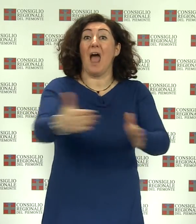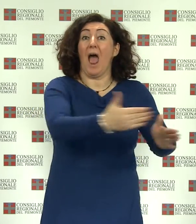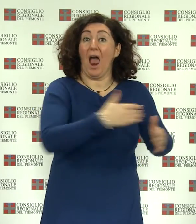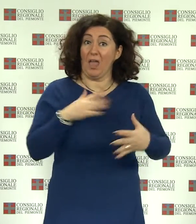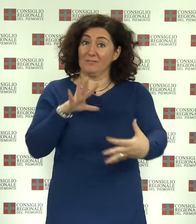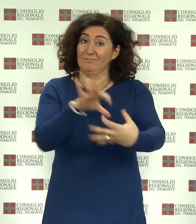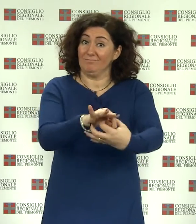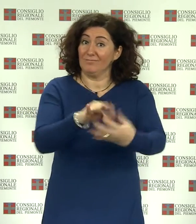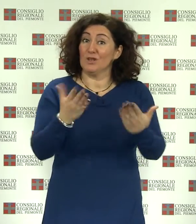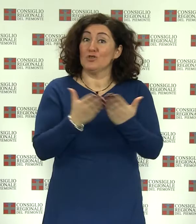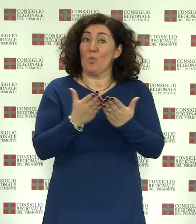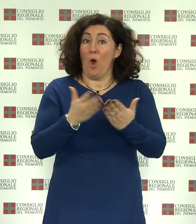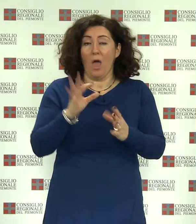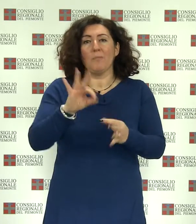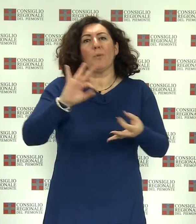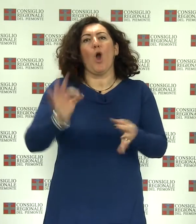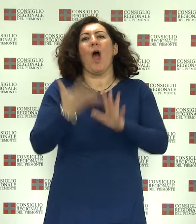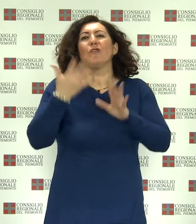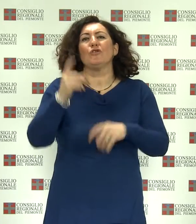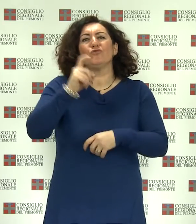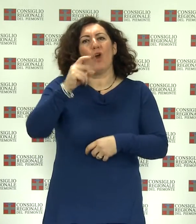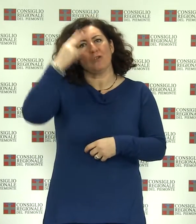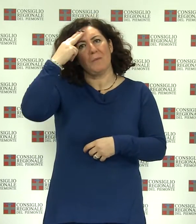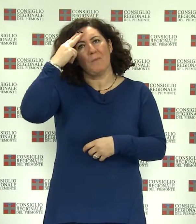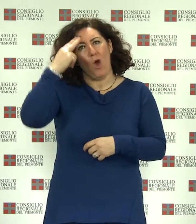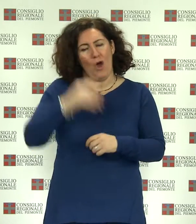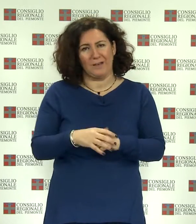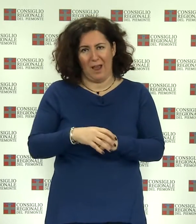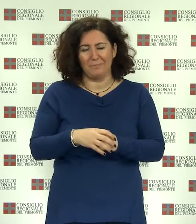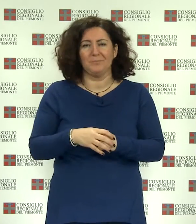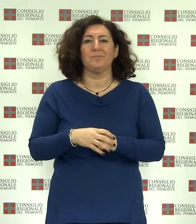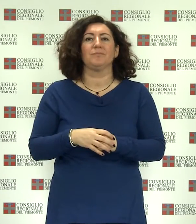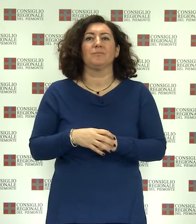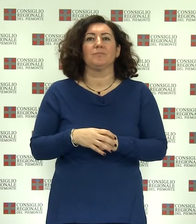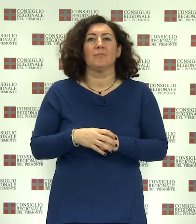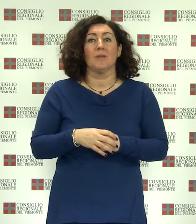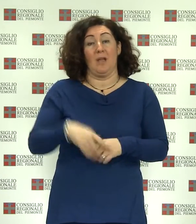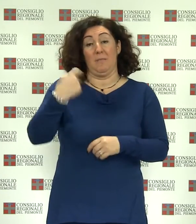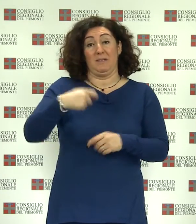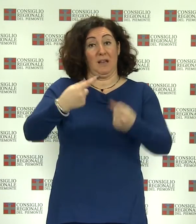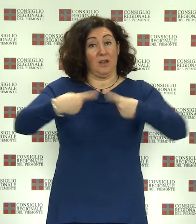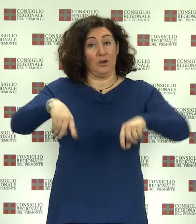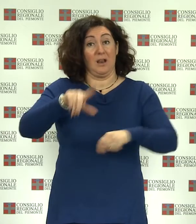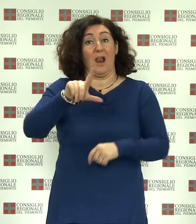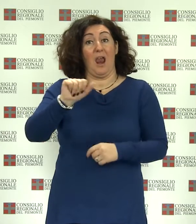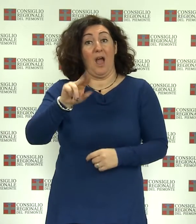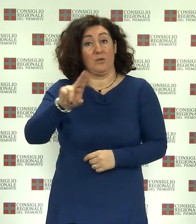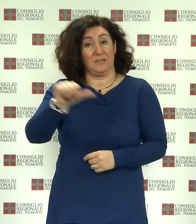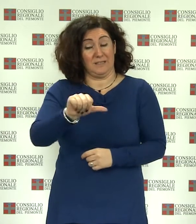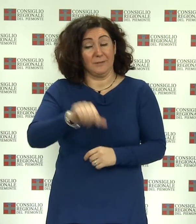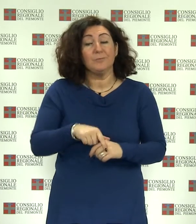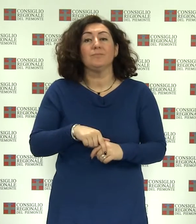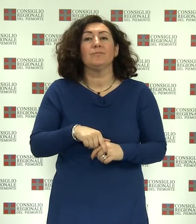in occasione del Giorno della Memoria. Il Presidente del Consiglio, Mauro Laus, a nome dell'Assemblea regionale,